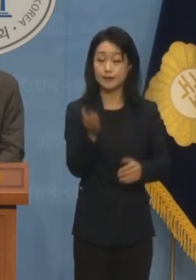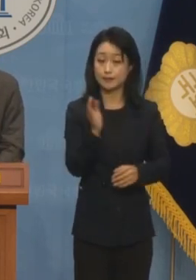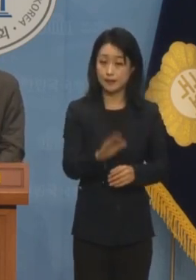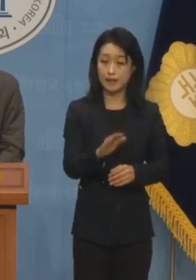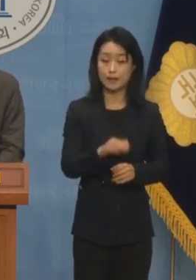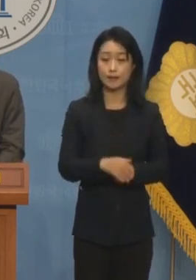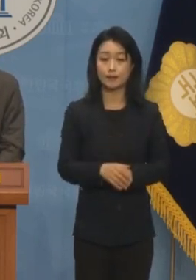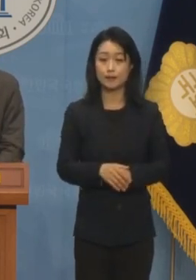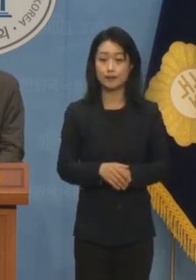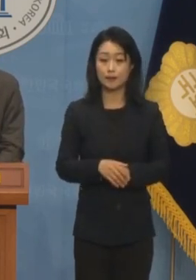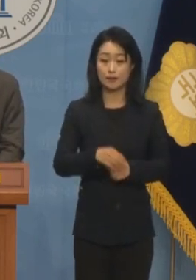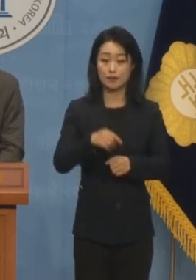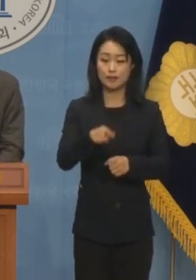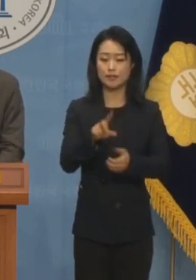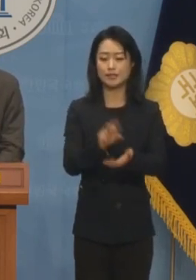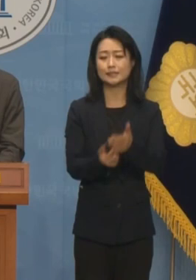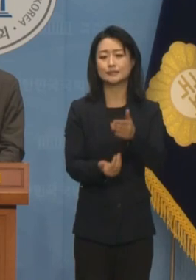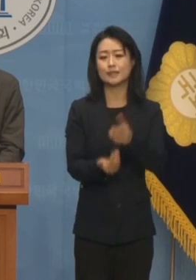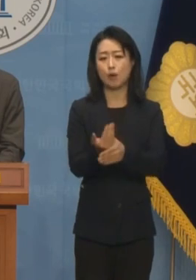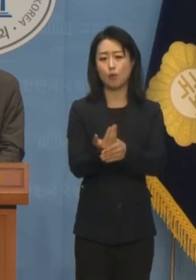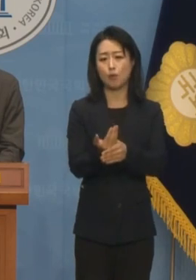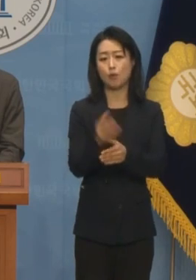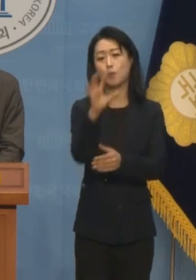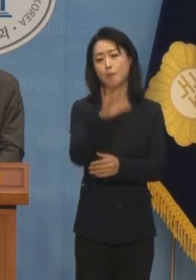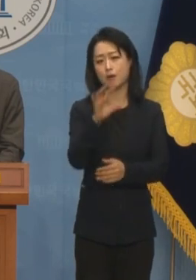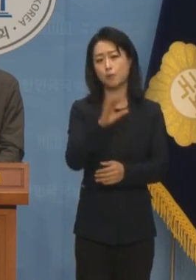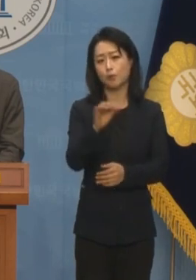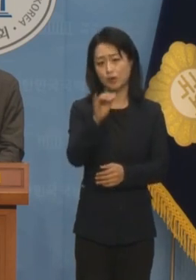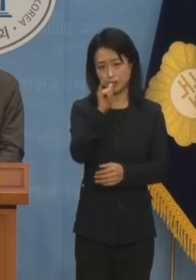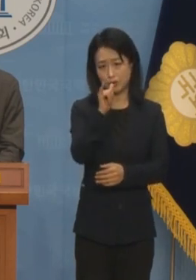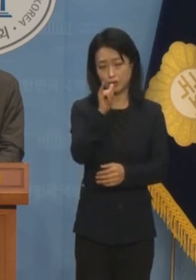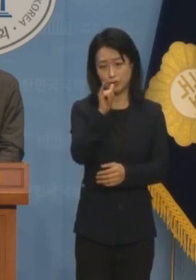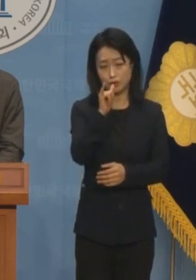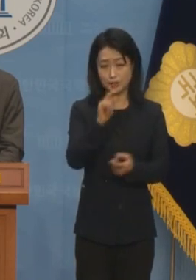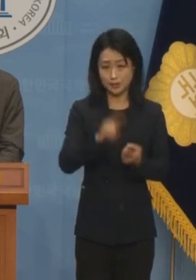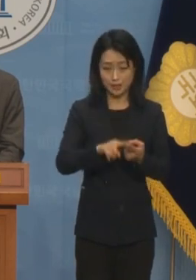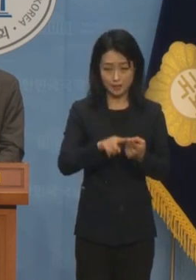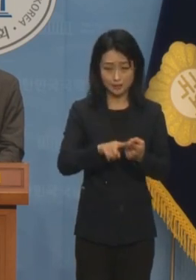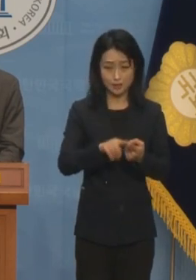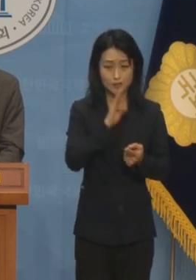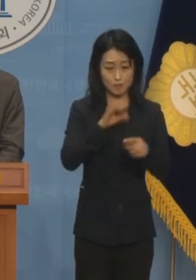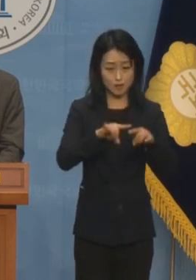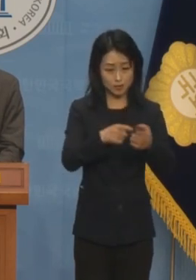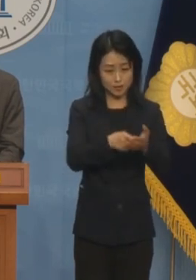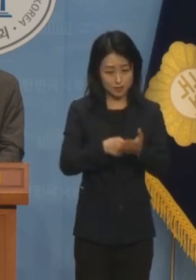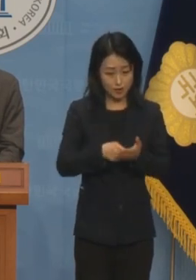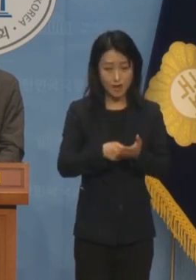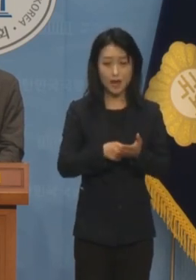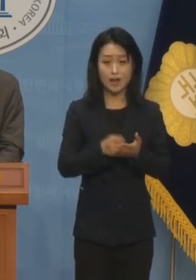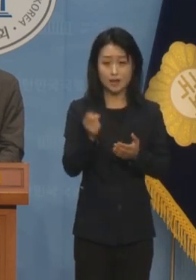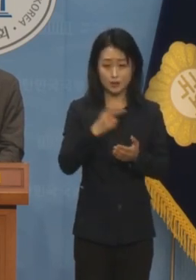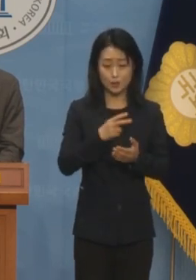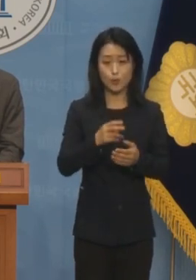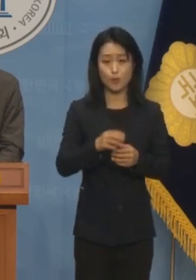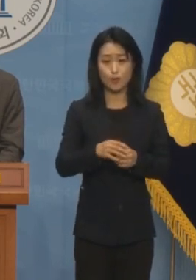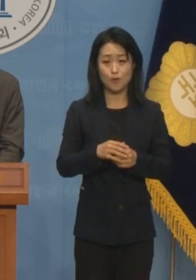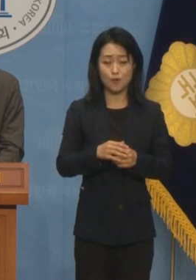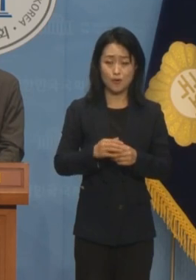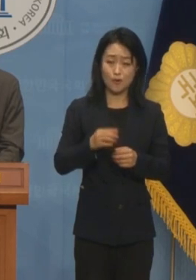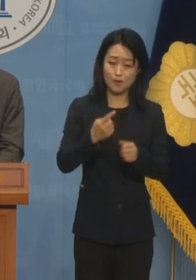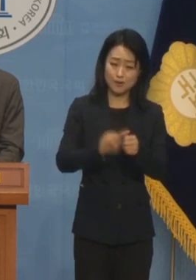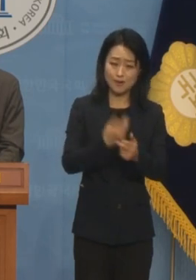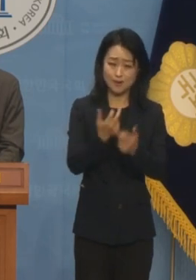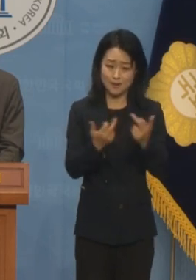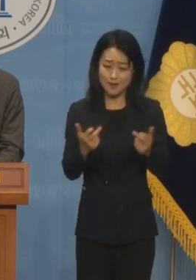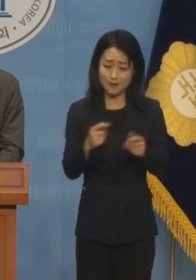하지만 반복되는 원전 사고 앞에서도 그렇게 말할 수 있습니까? 누설이 발생한 월성 4호기는